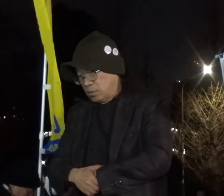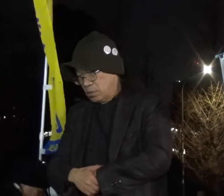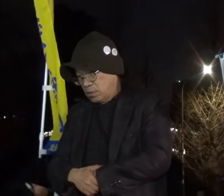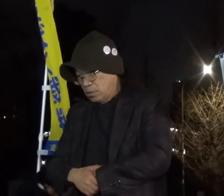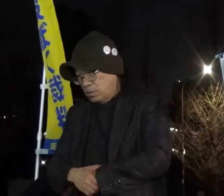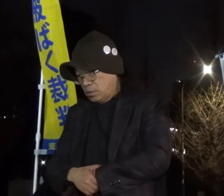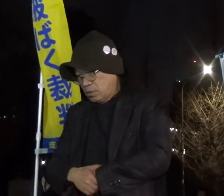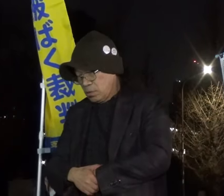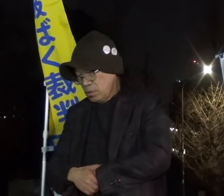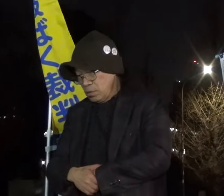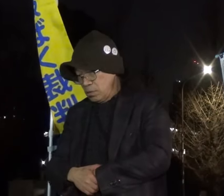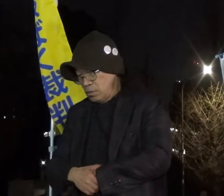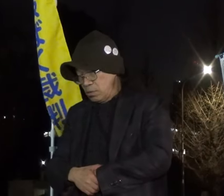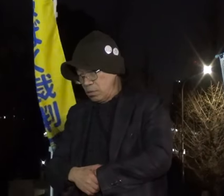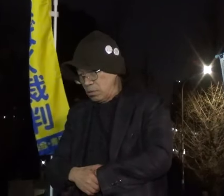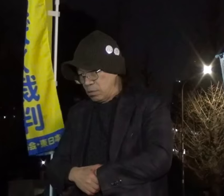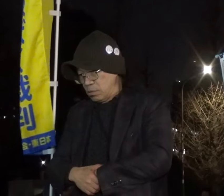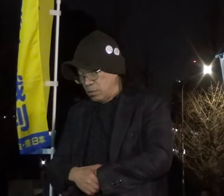ですが、